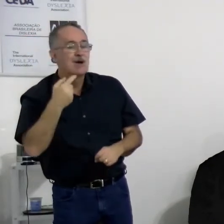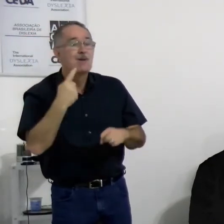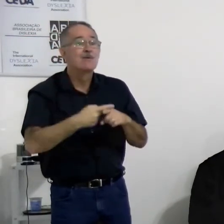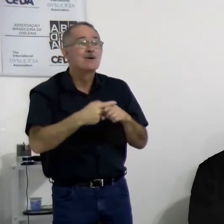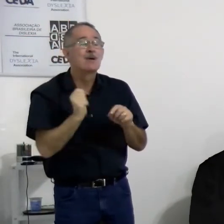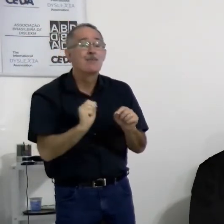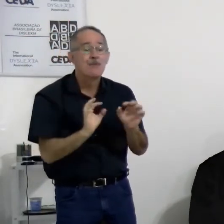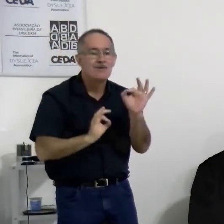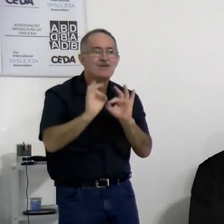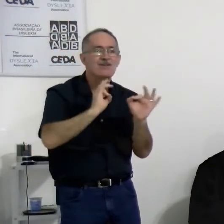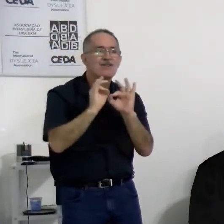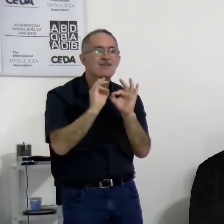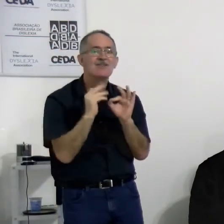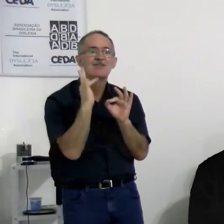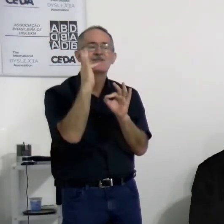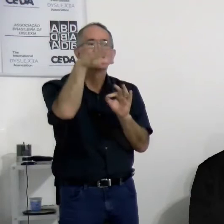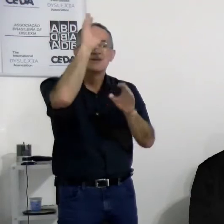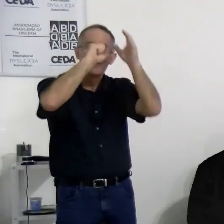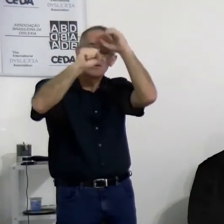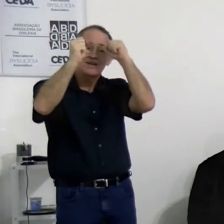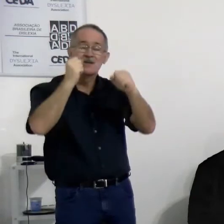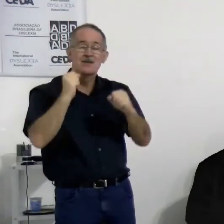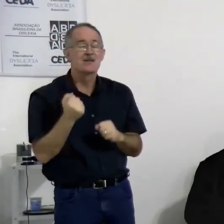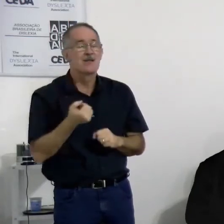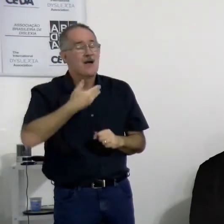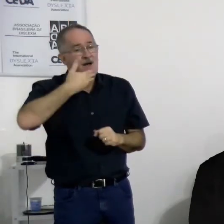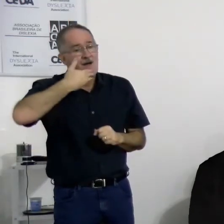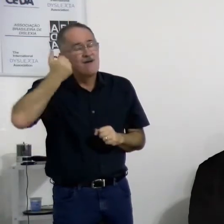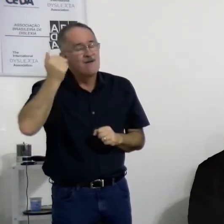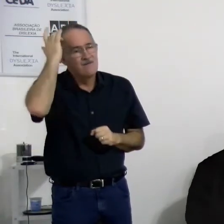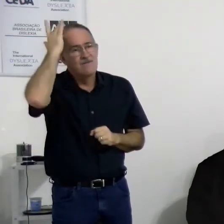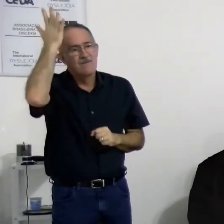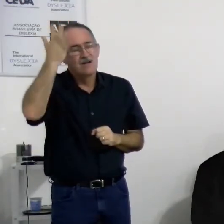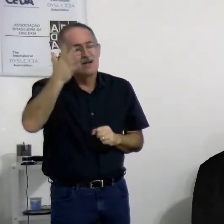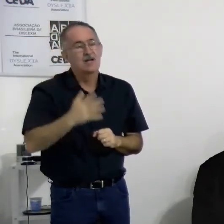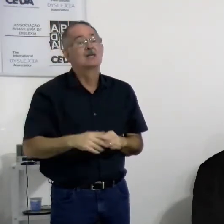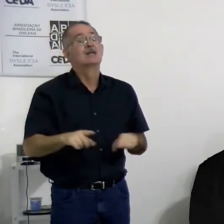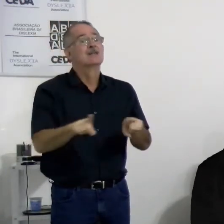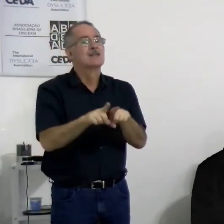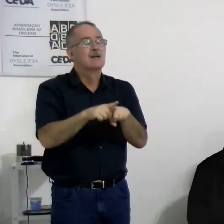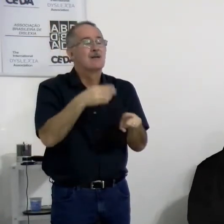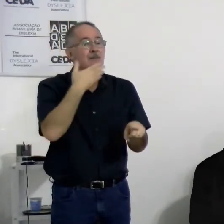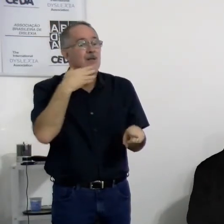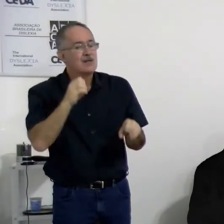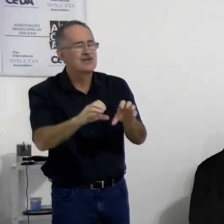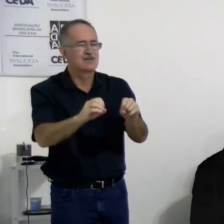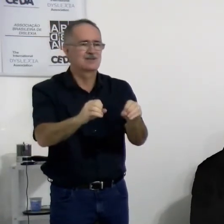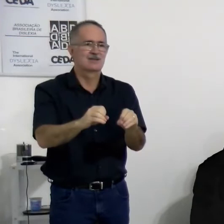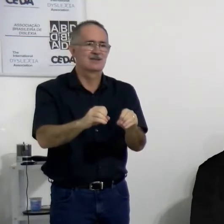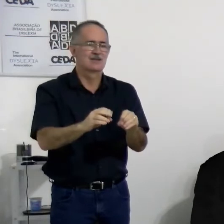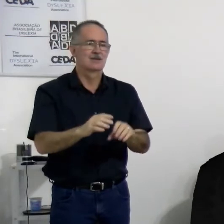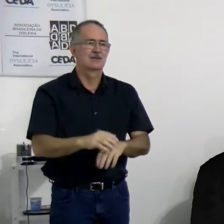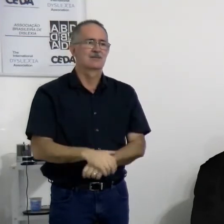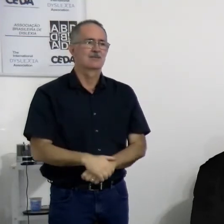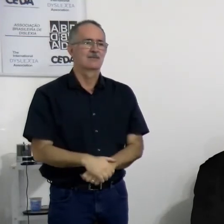sem tanto sofrimento para nenhuma das partes envolvidas. Quer dizer, você obtém melhores resultados mais facilmente e mais